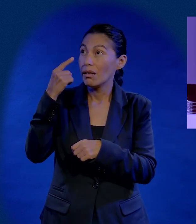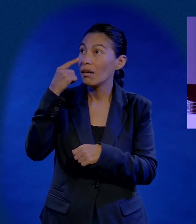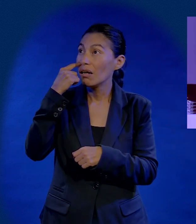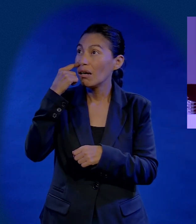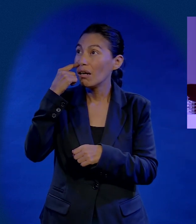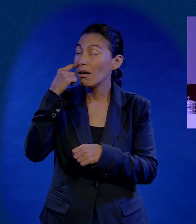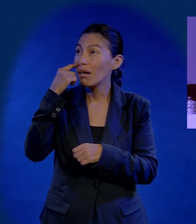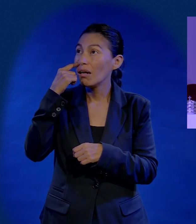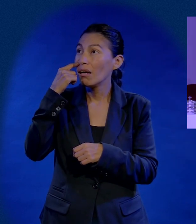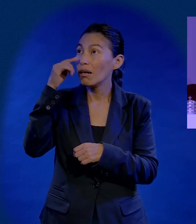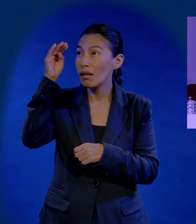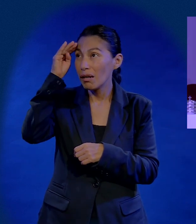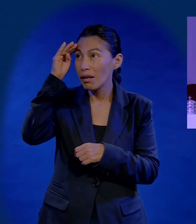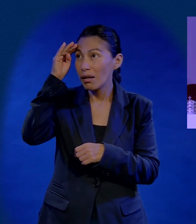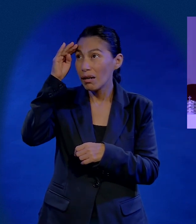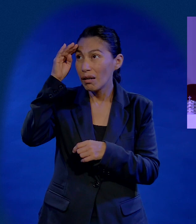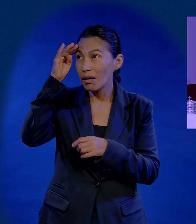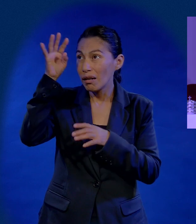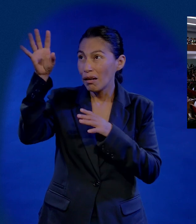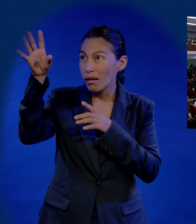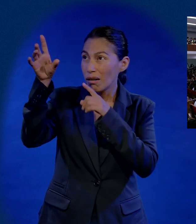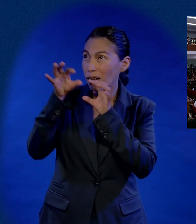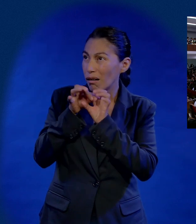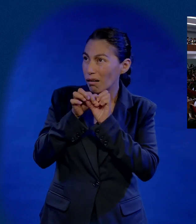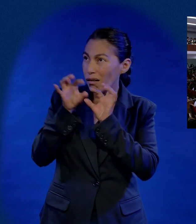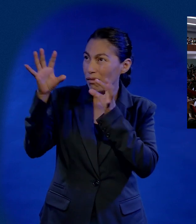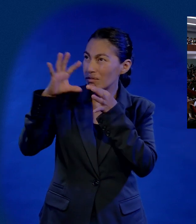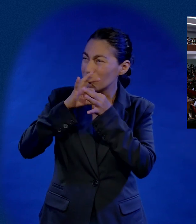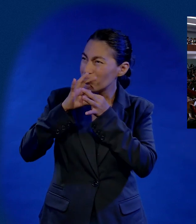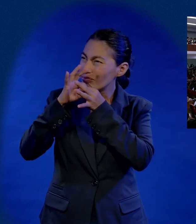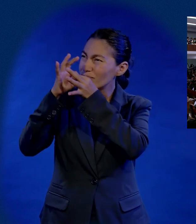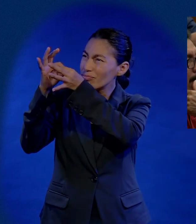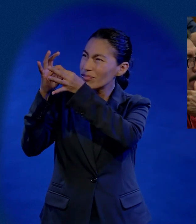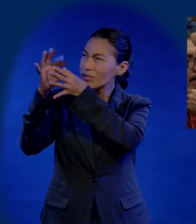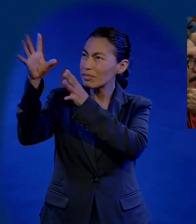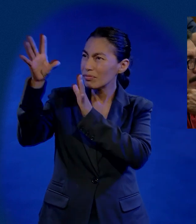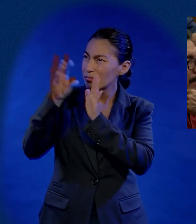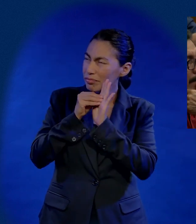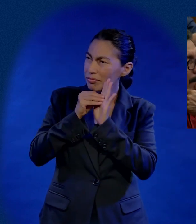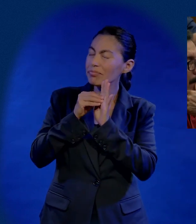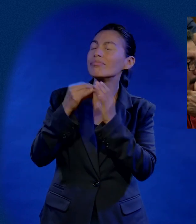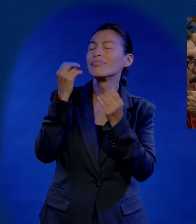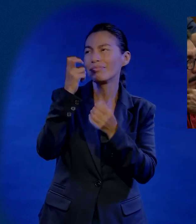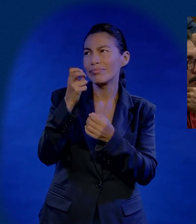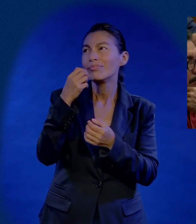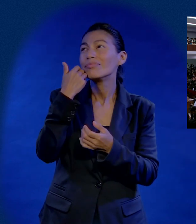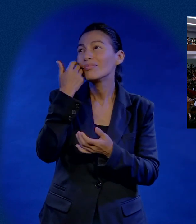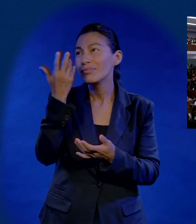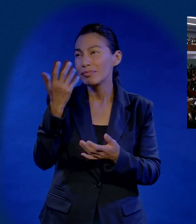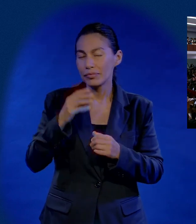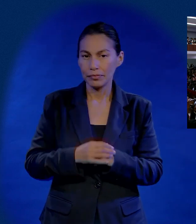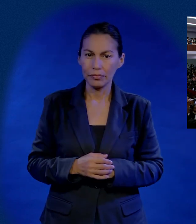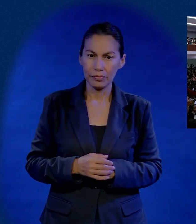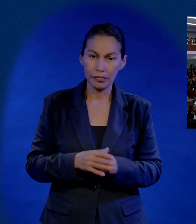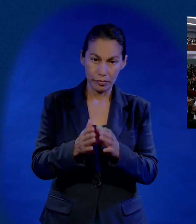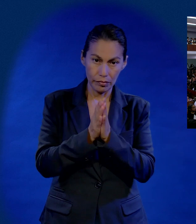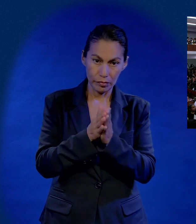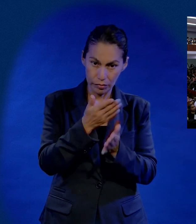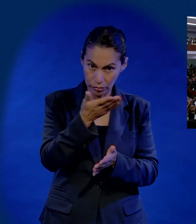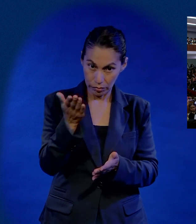mí, que pueda ver y pensar como tú ves. ¿Alguien quiere decirle eso al